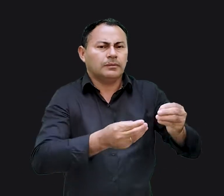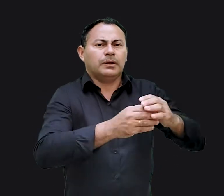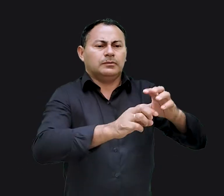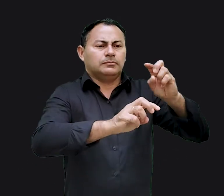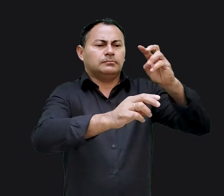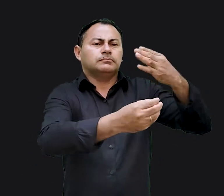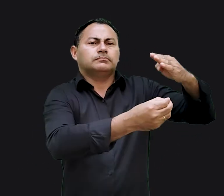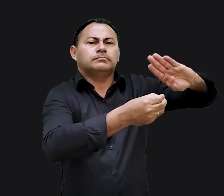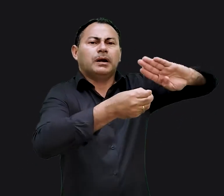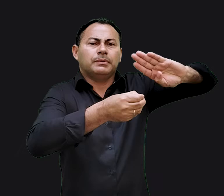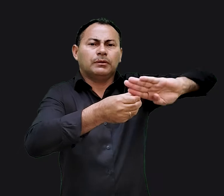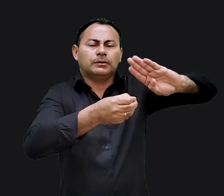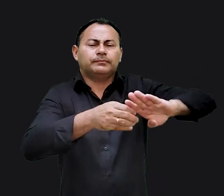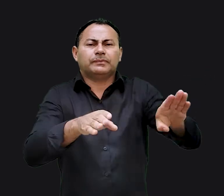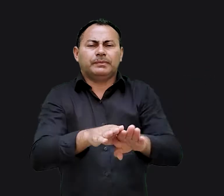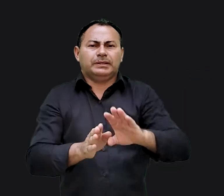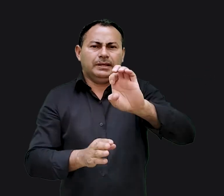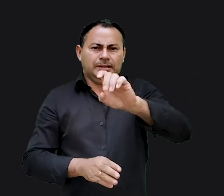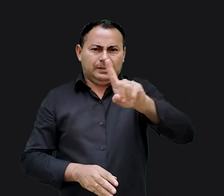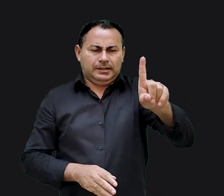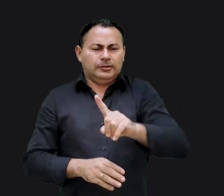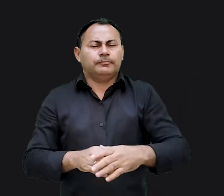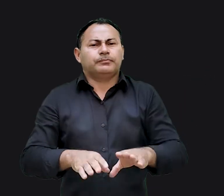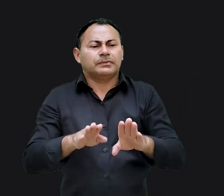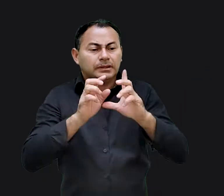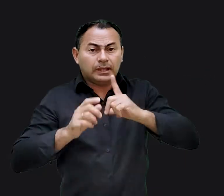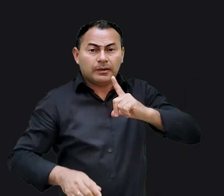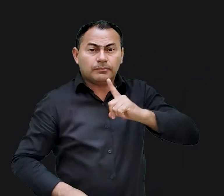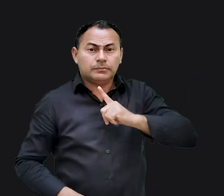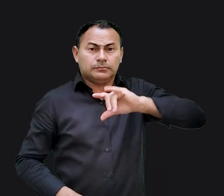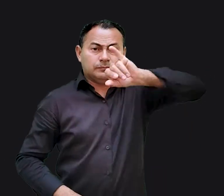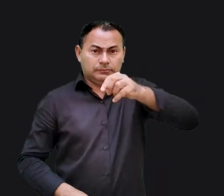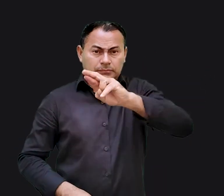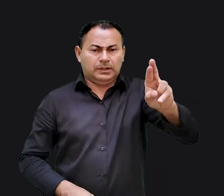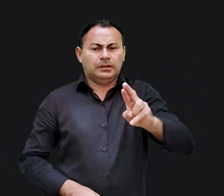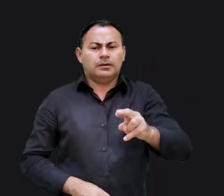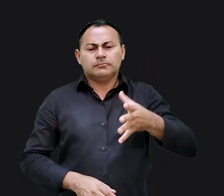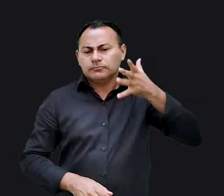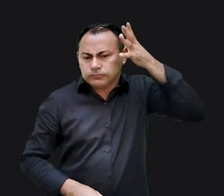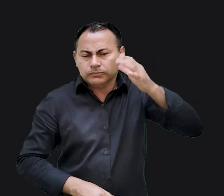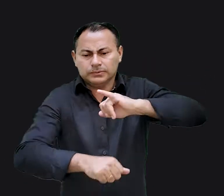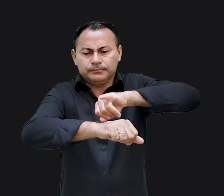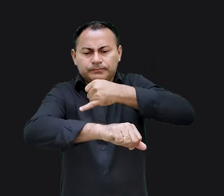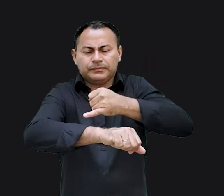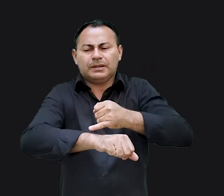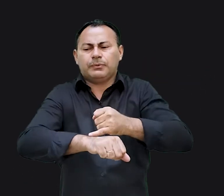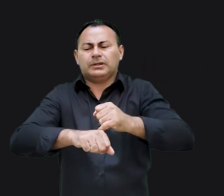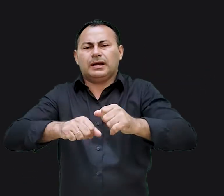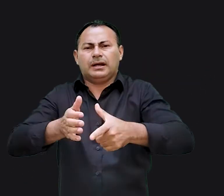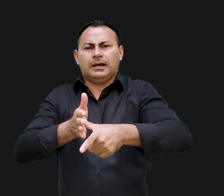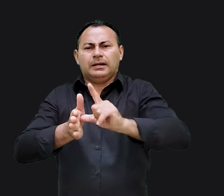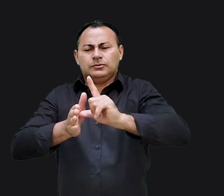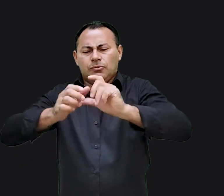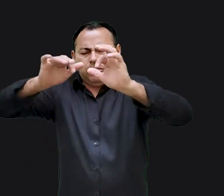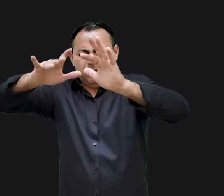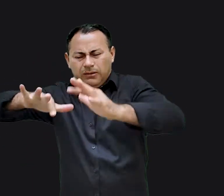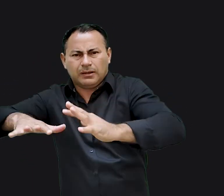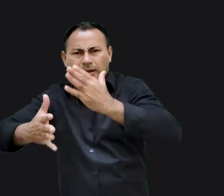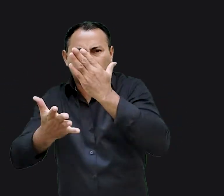anos, Ezequiel foi levado também. Temos Jeremias pregando em Jerusalém durante sua queda, e mesmo depois dela, e ao